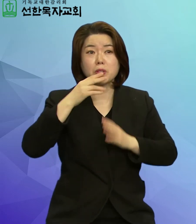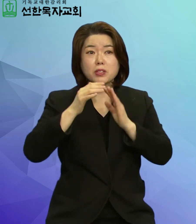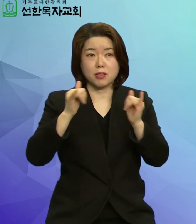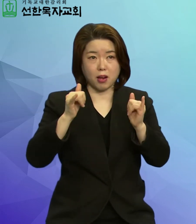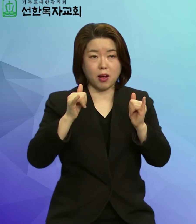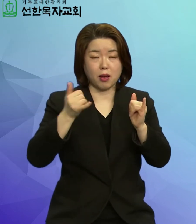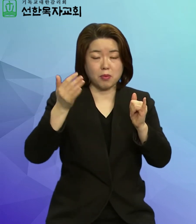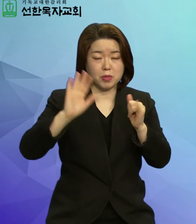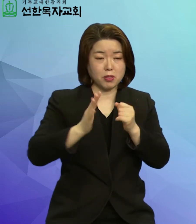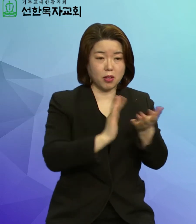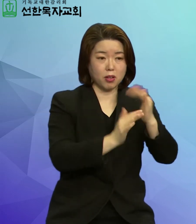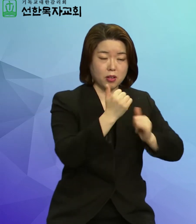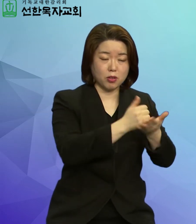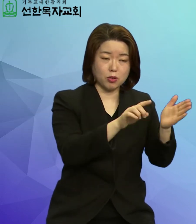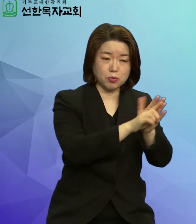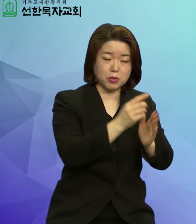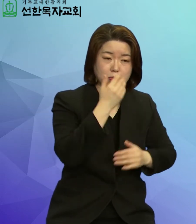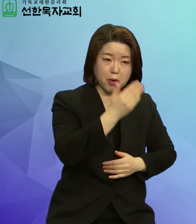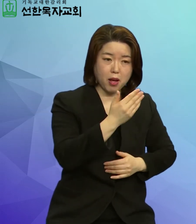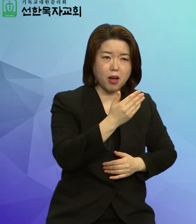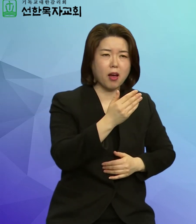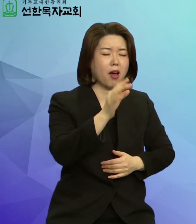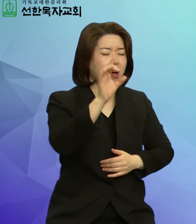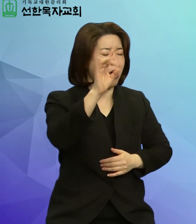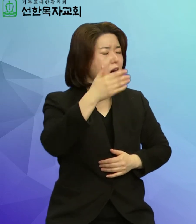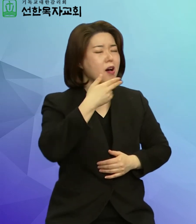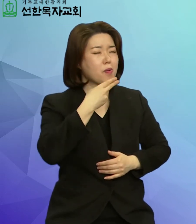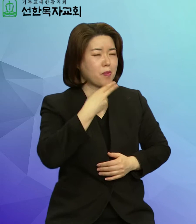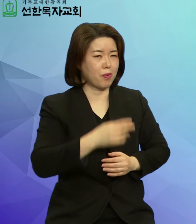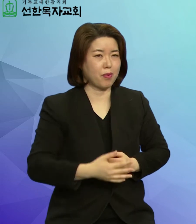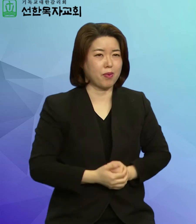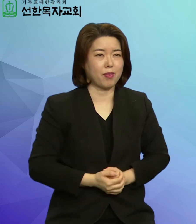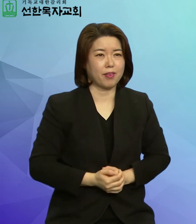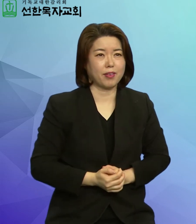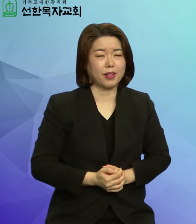않은 사람인데 예수를 믿을 수 있는 사람은 한 사람도 없습니다.